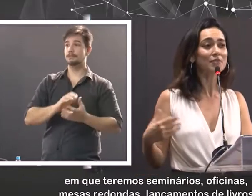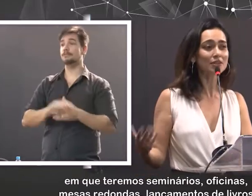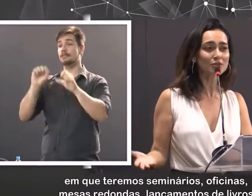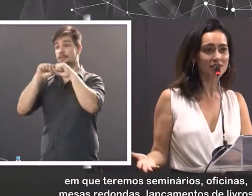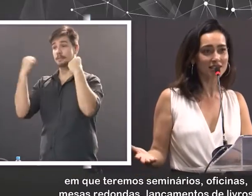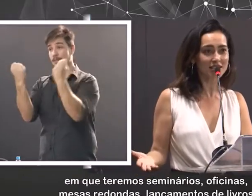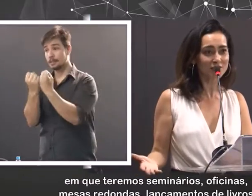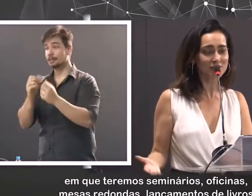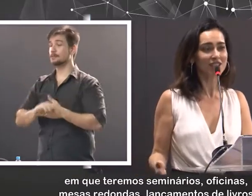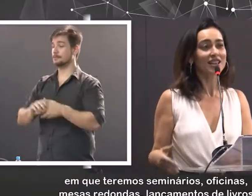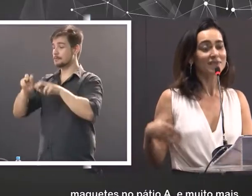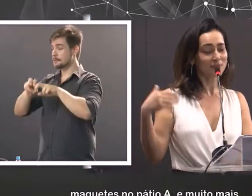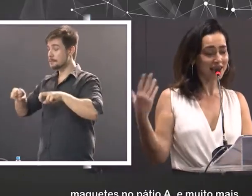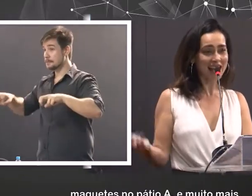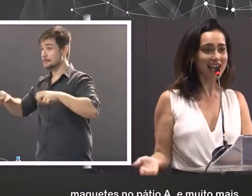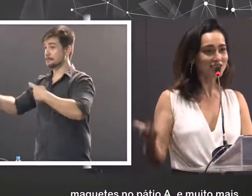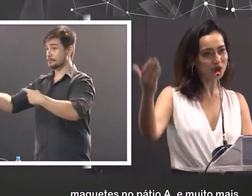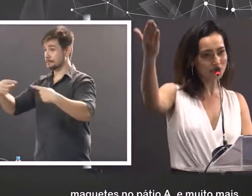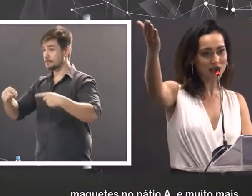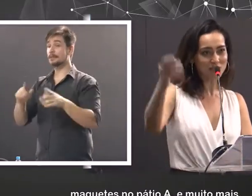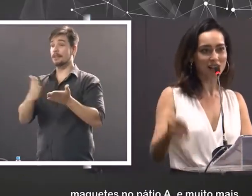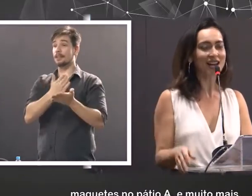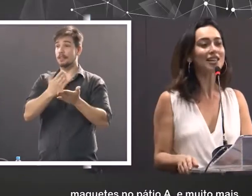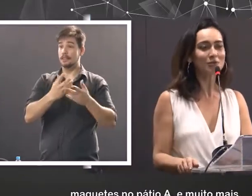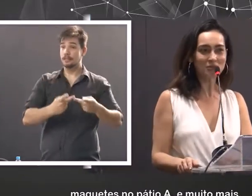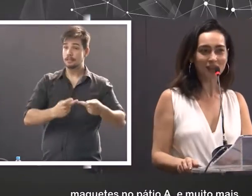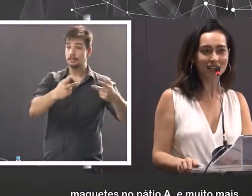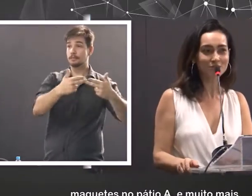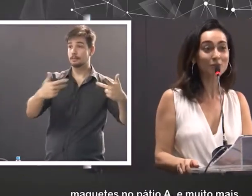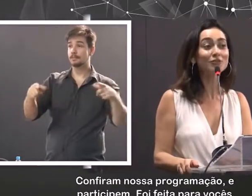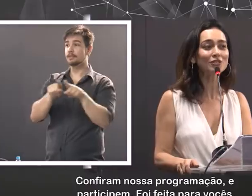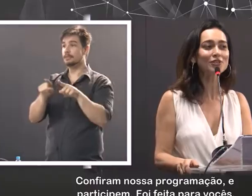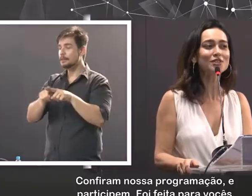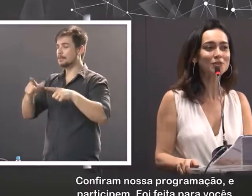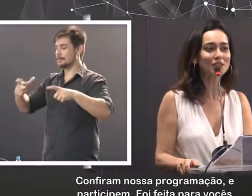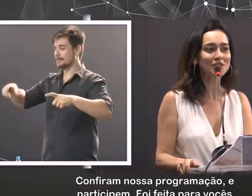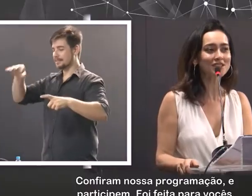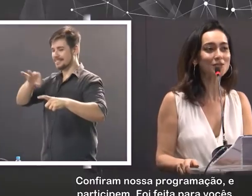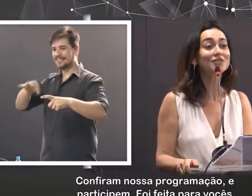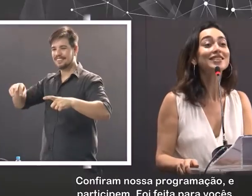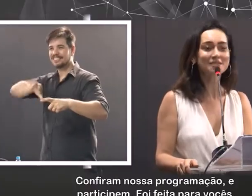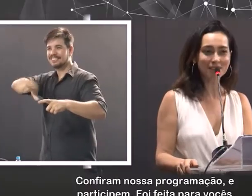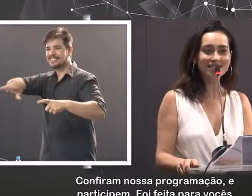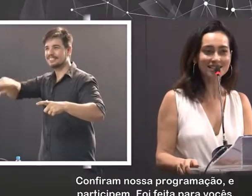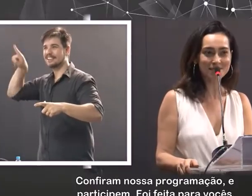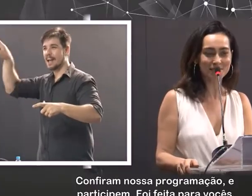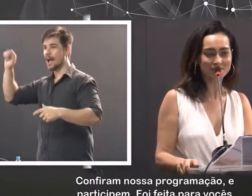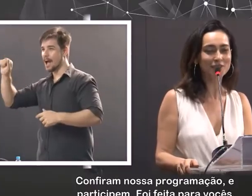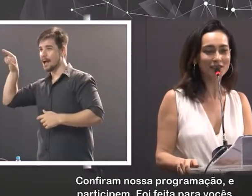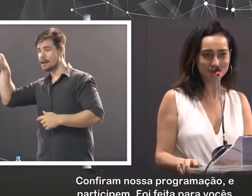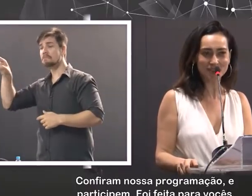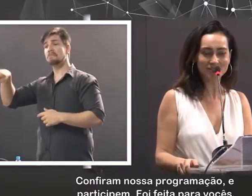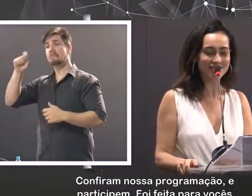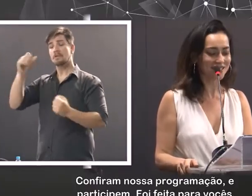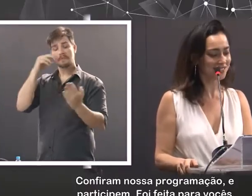lançamentos de livros, maquetes no Pátio A e muito mais. Confiram nossa programação e participem. Foi feita para vocês.